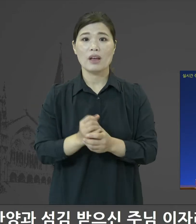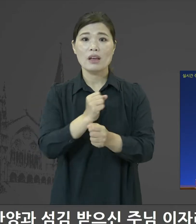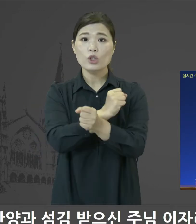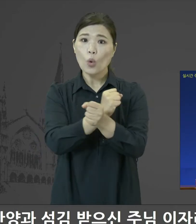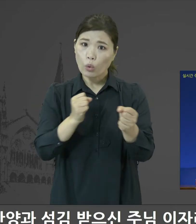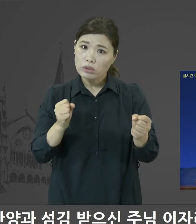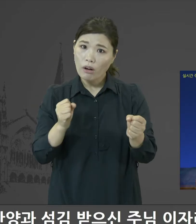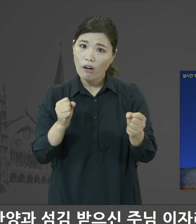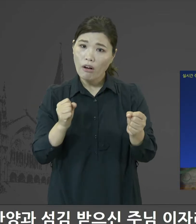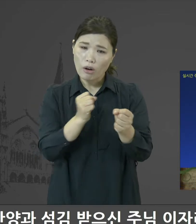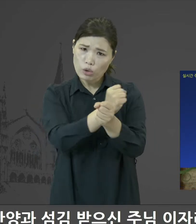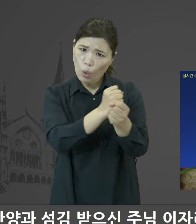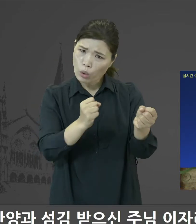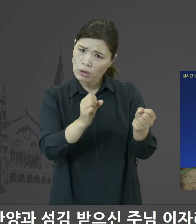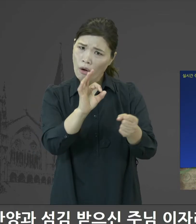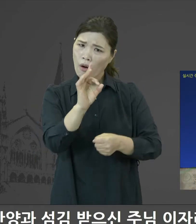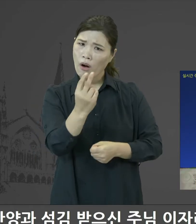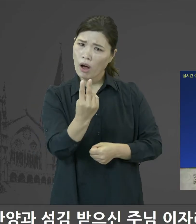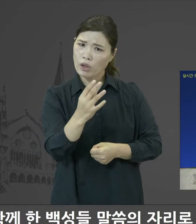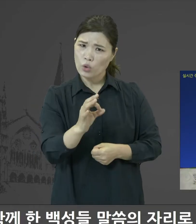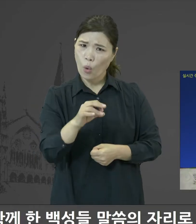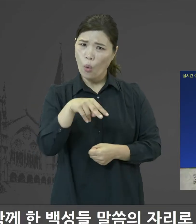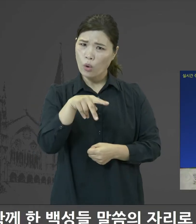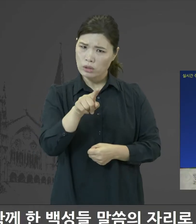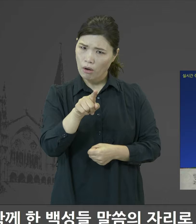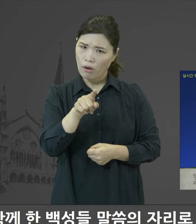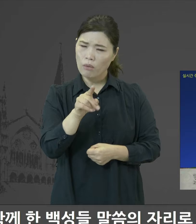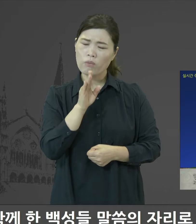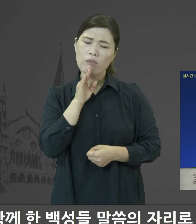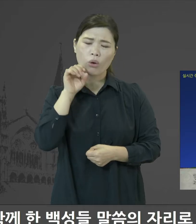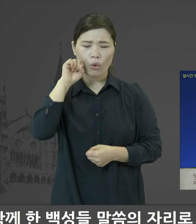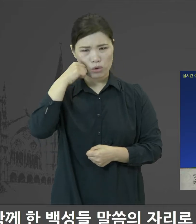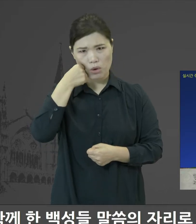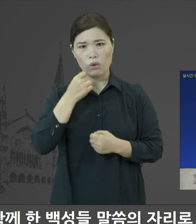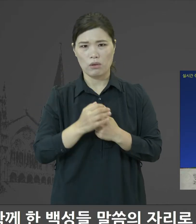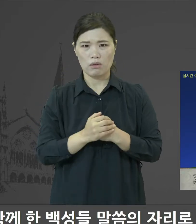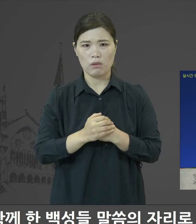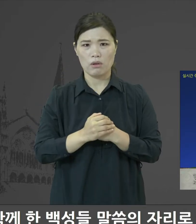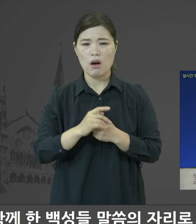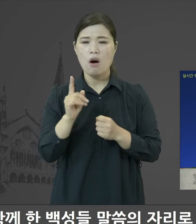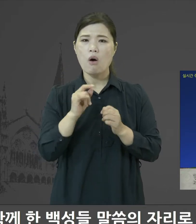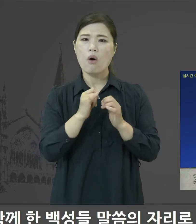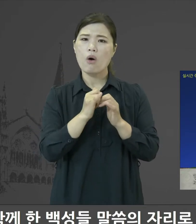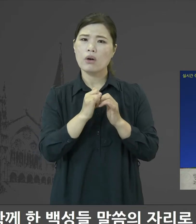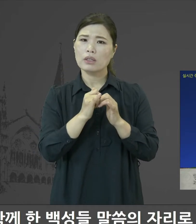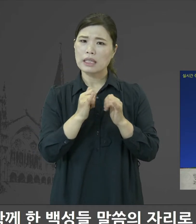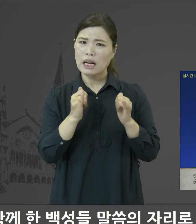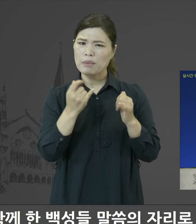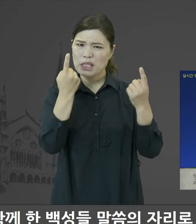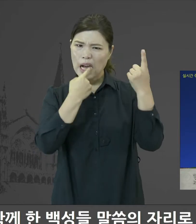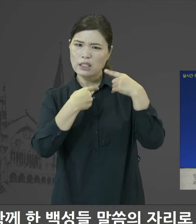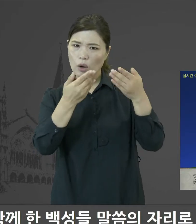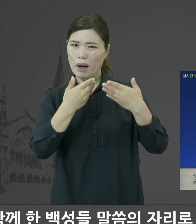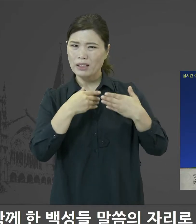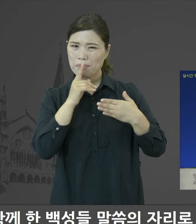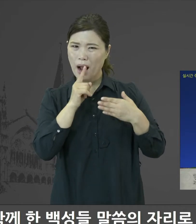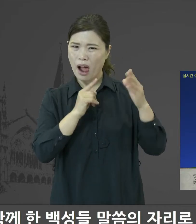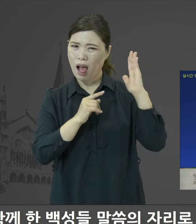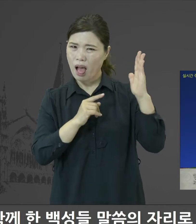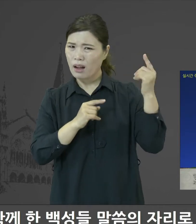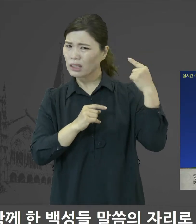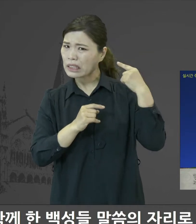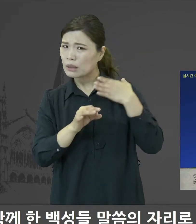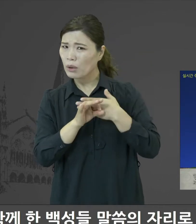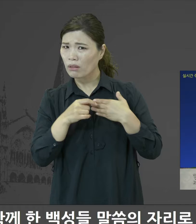용서하는 것은 참 어렵습니다. 어떤 분들이 받은 상처에 관한 이야기를 들어보면